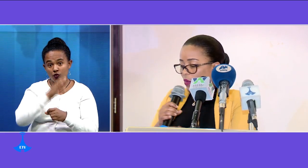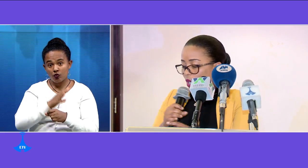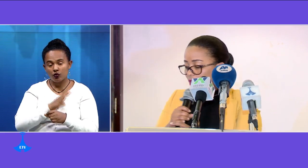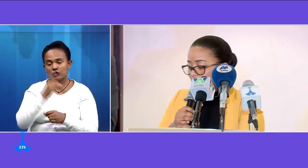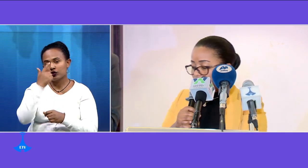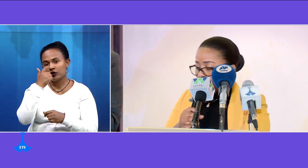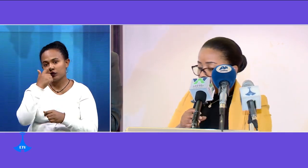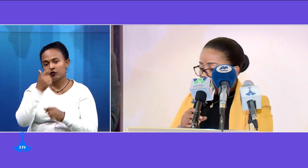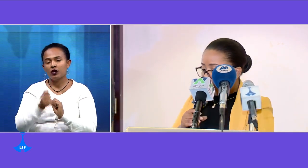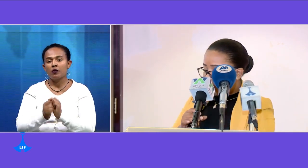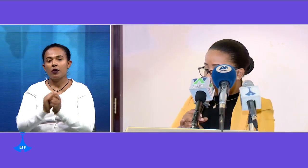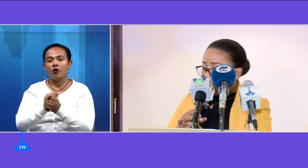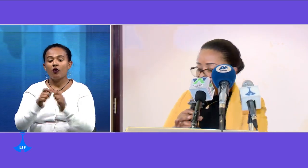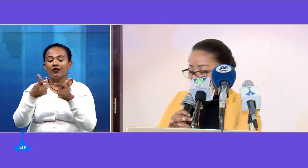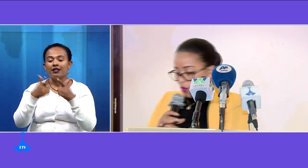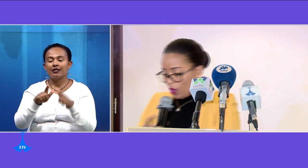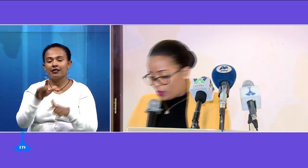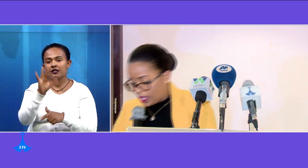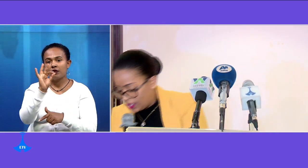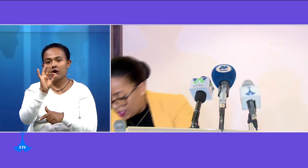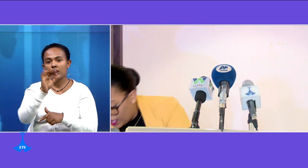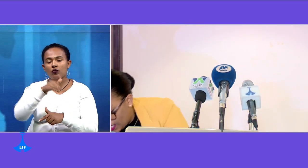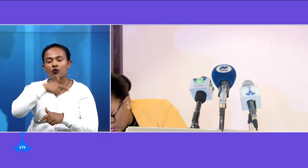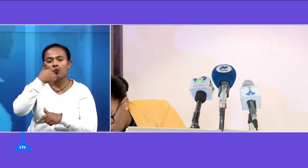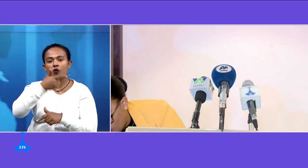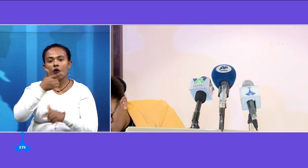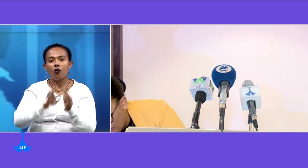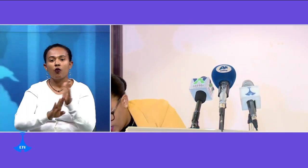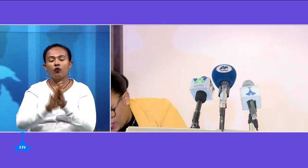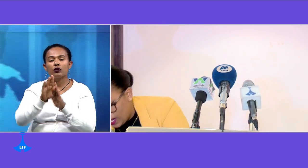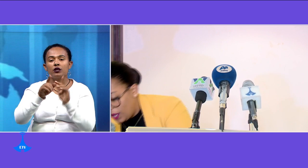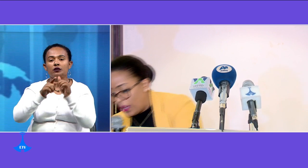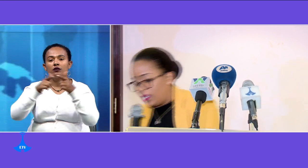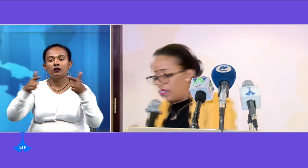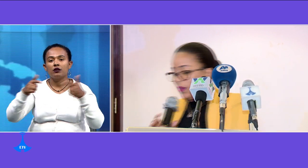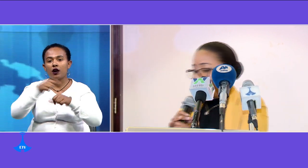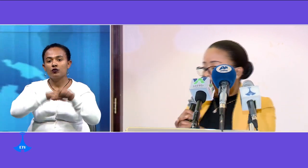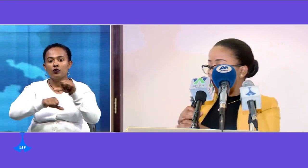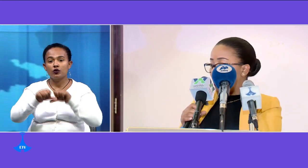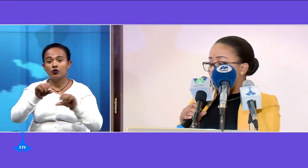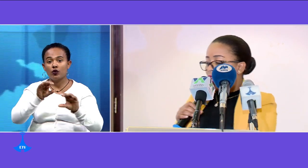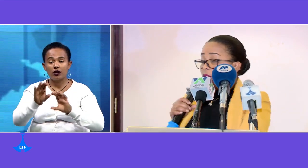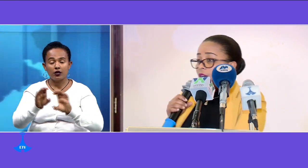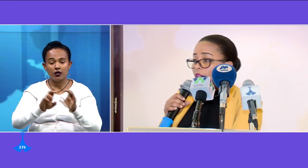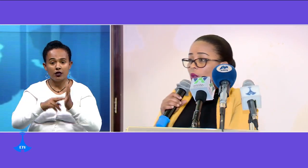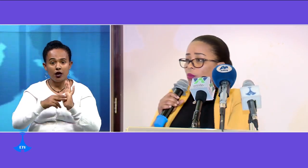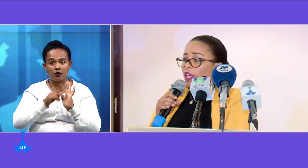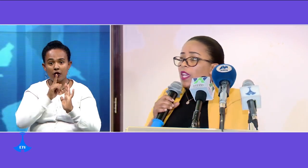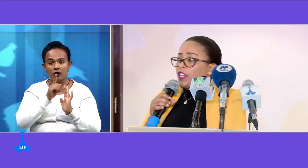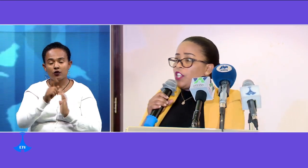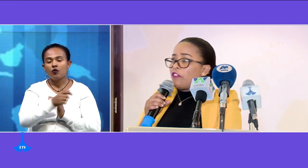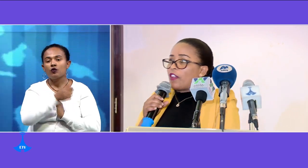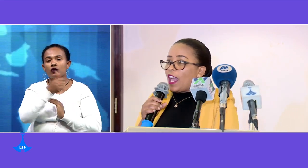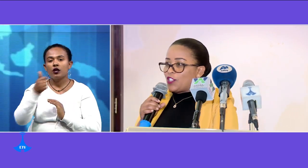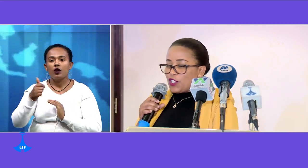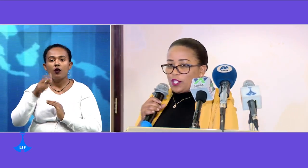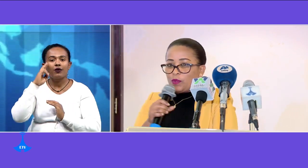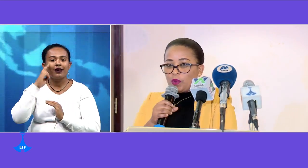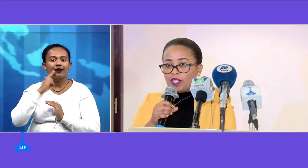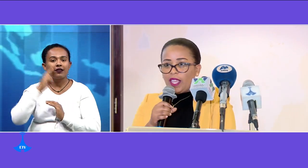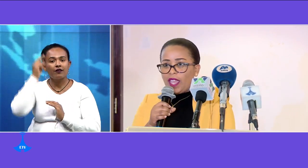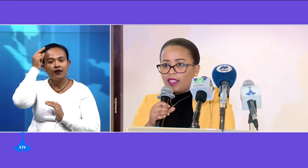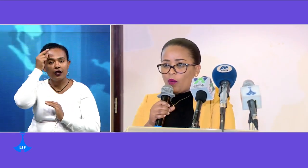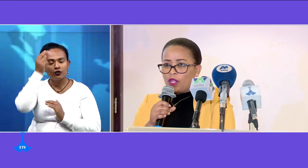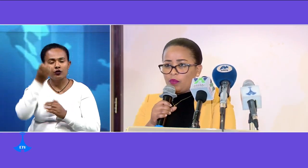ልምድ የመለዋወጥ እድል ስለሚያገኙ ለቋንቋው እድገት ትልቅ አስተዋጽኦ ያደርግልናል ማለት ነው ሌላው የዴፍ ካልቸር